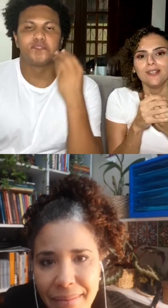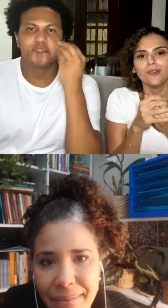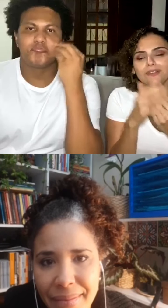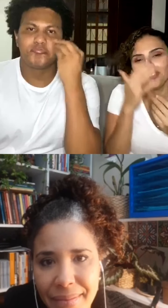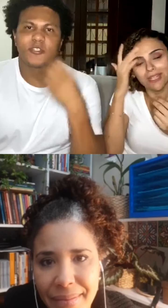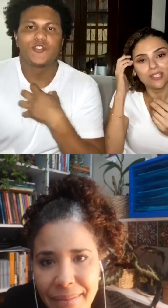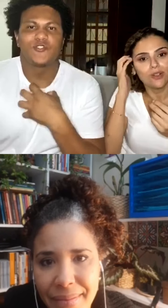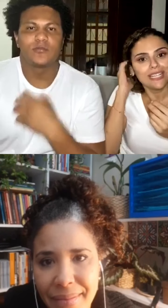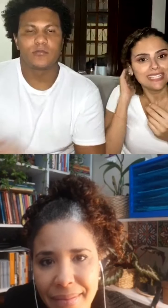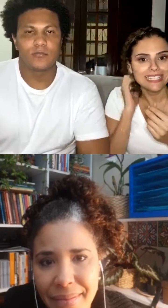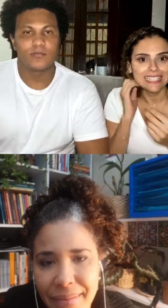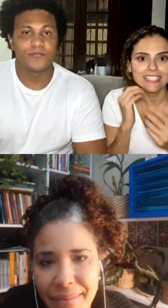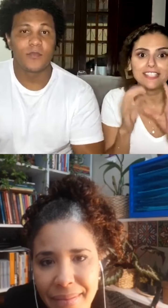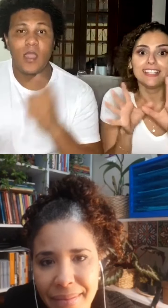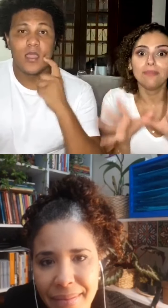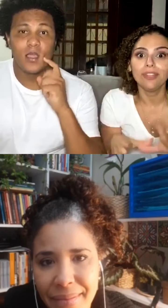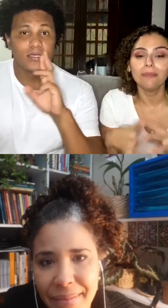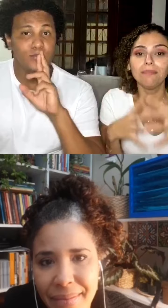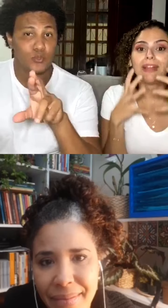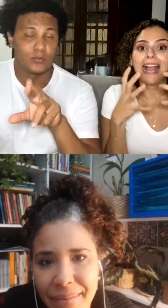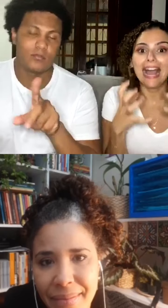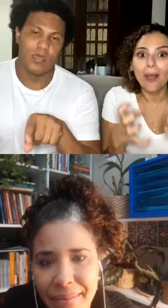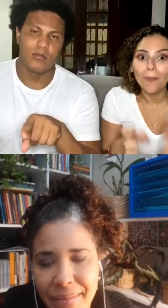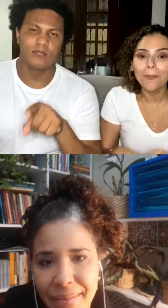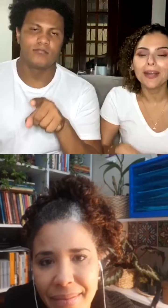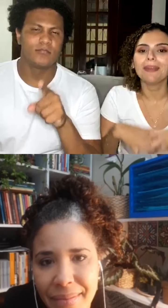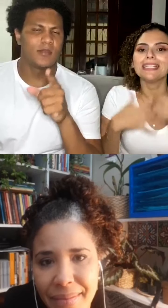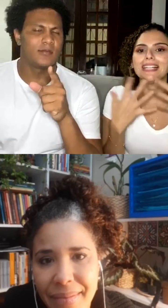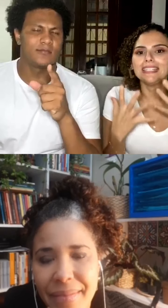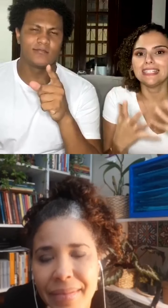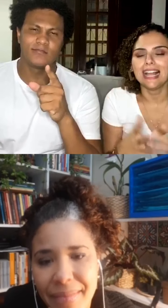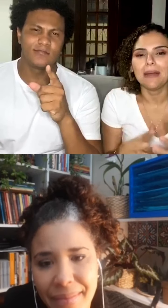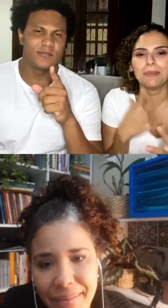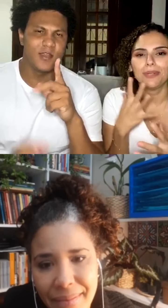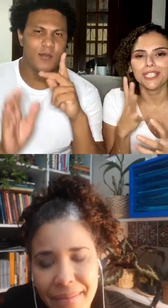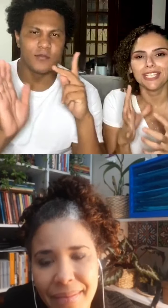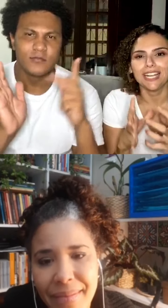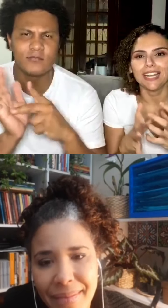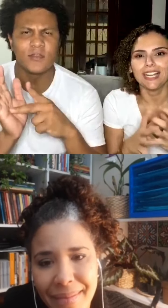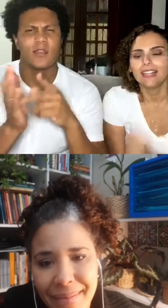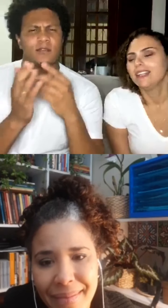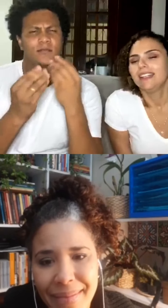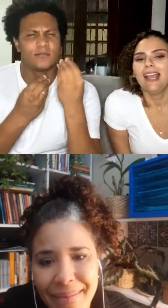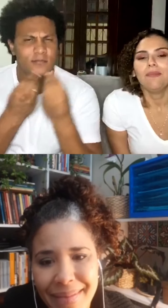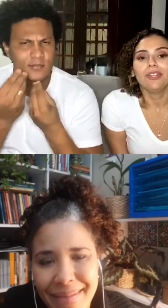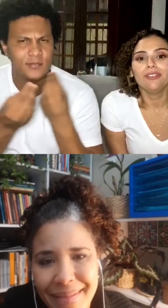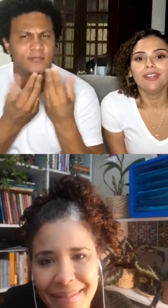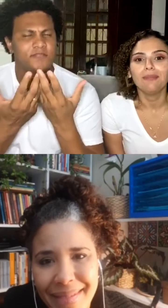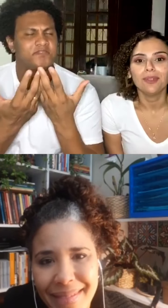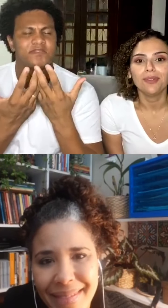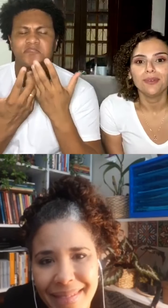são informações e sinais que a gente tem que ter muita calma para sinalizar, para mostrar. É